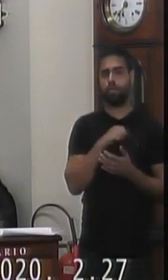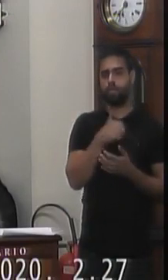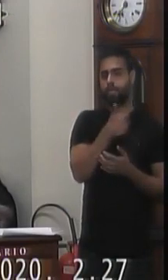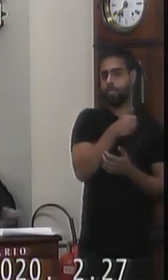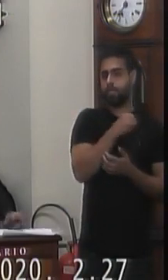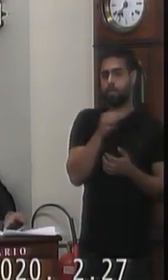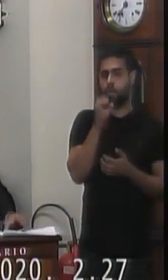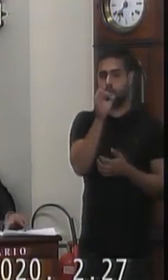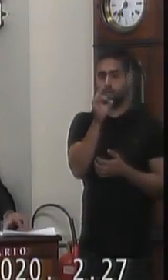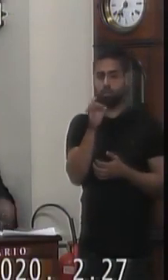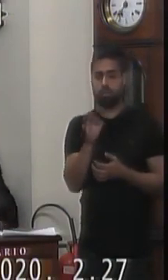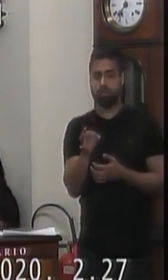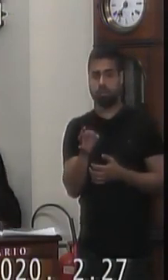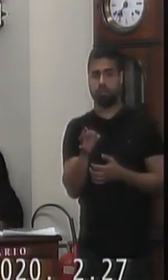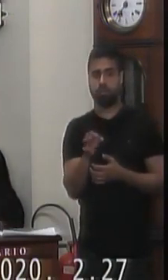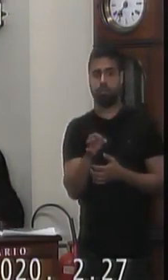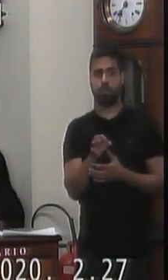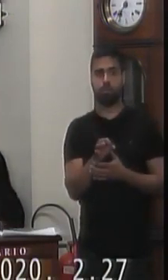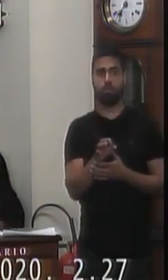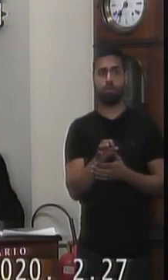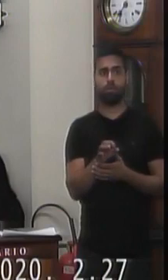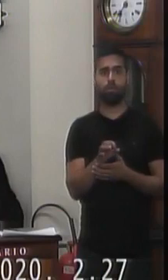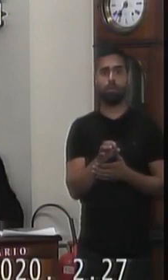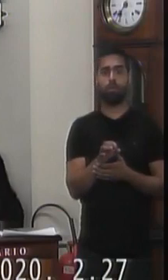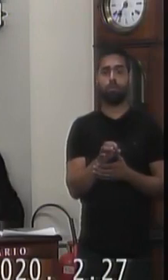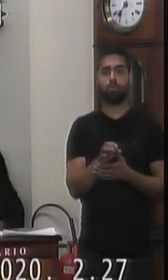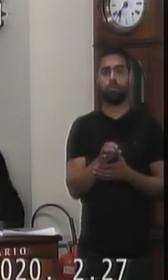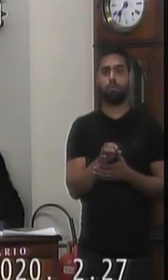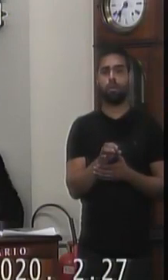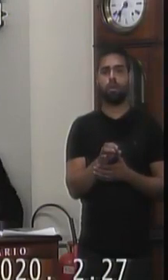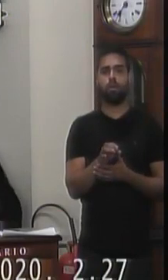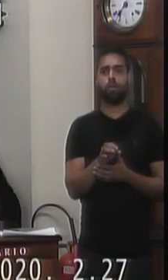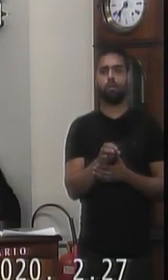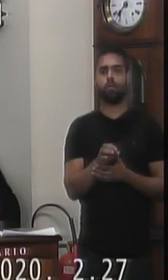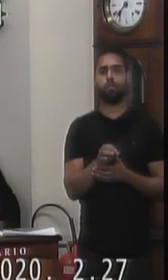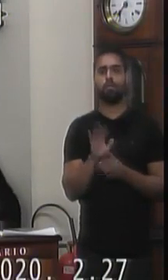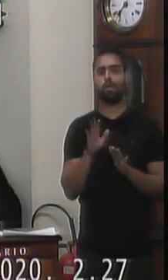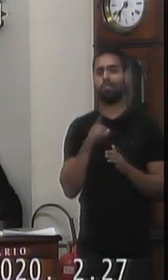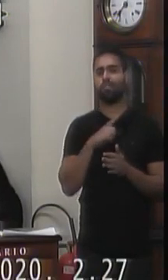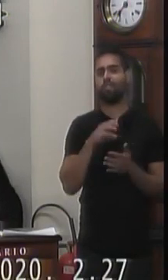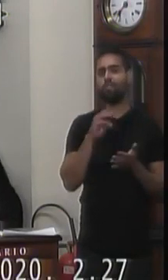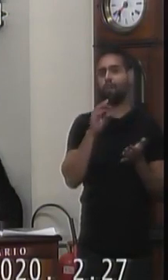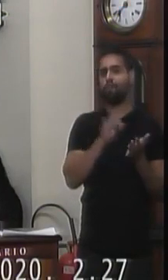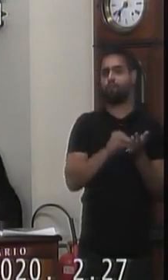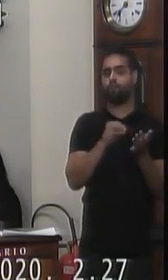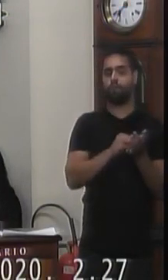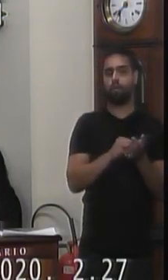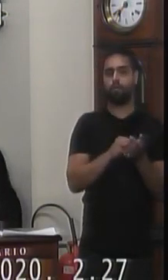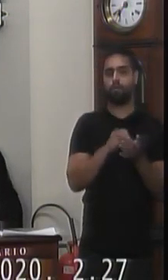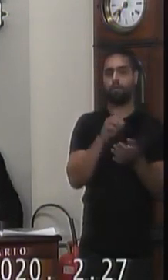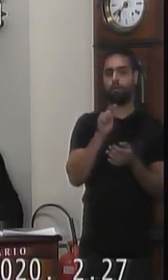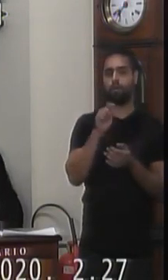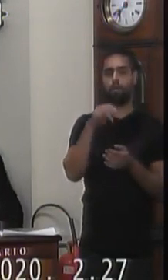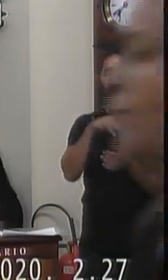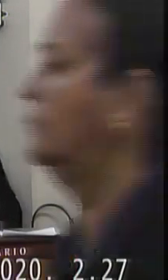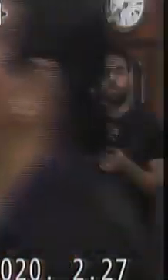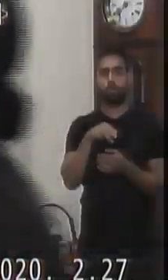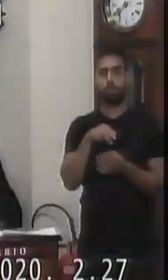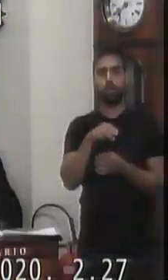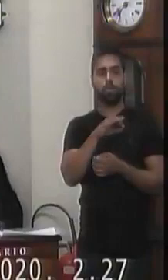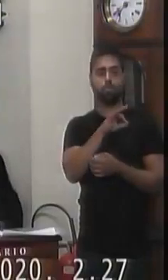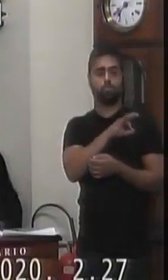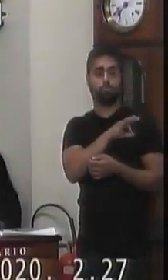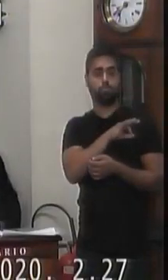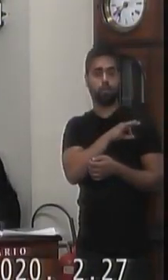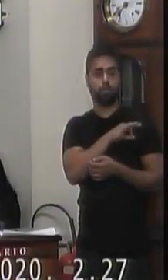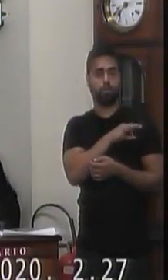100% com essa ressalva da inexistência, posso dizer assim,